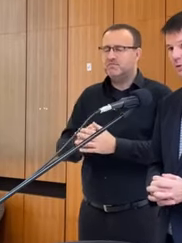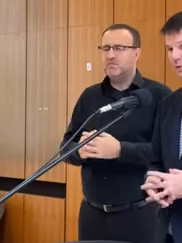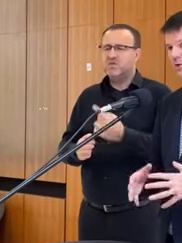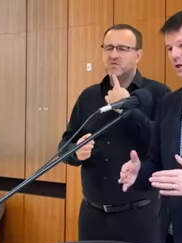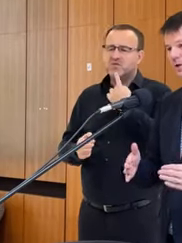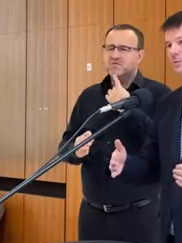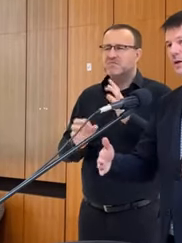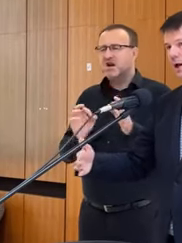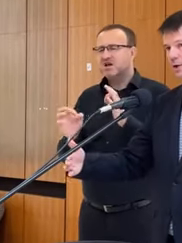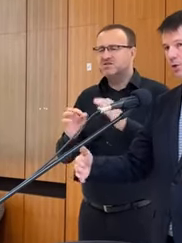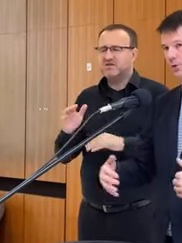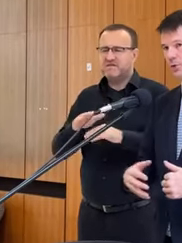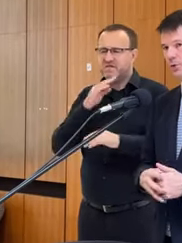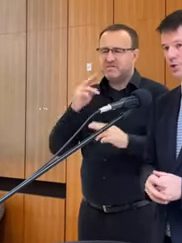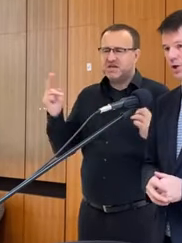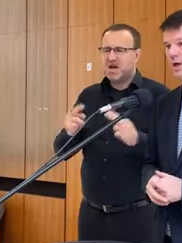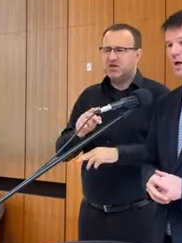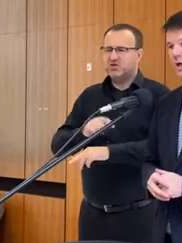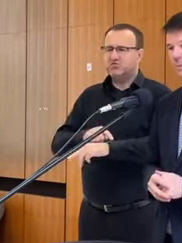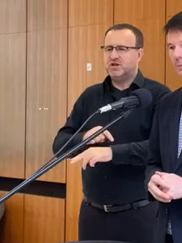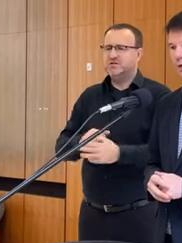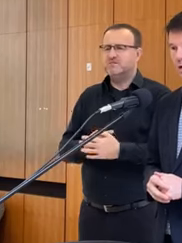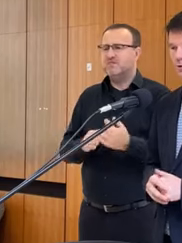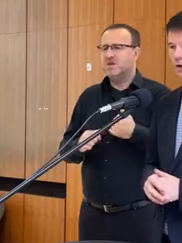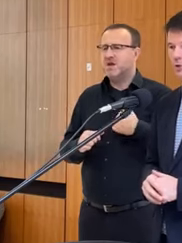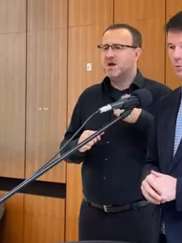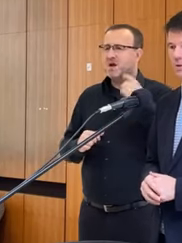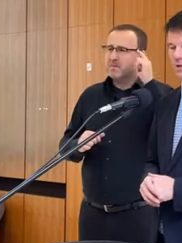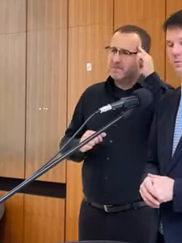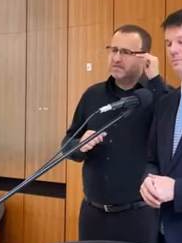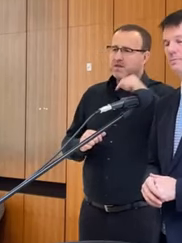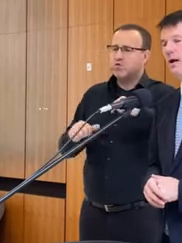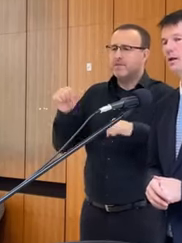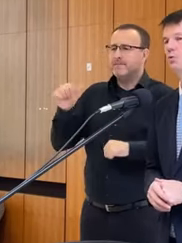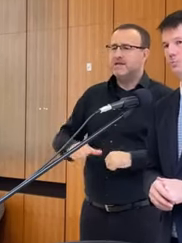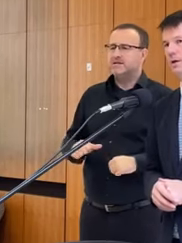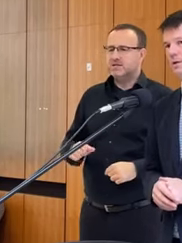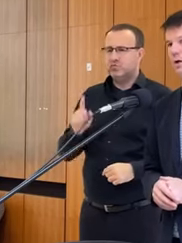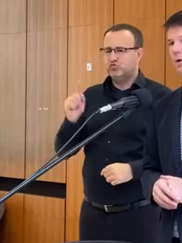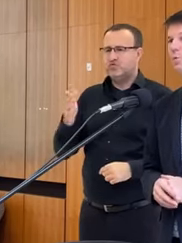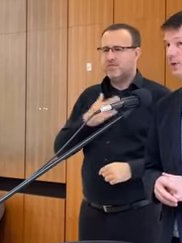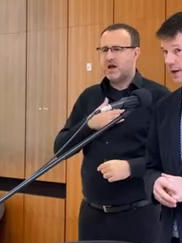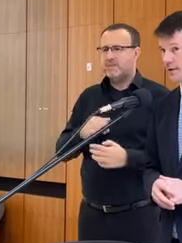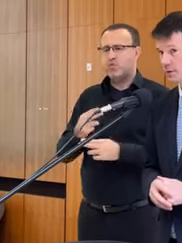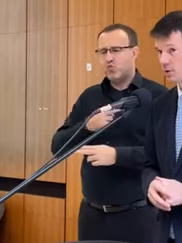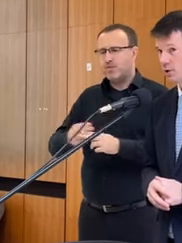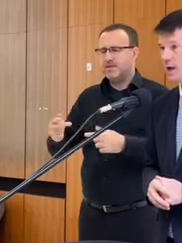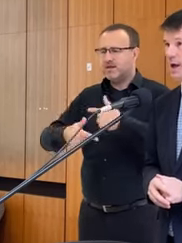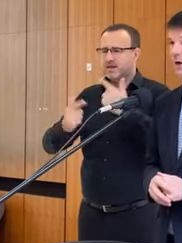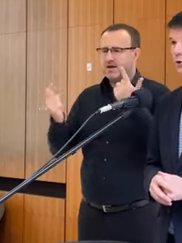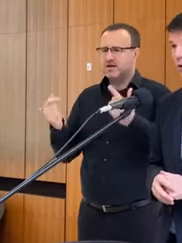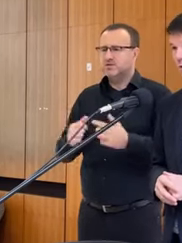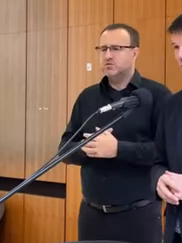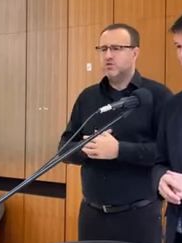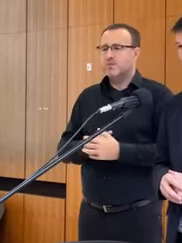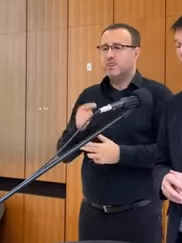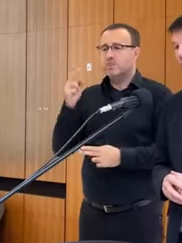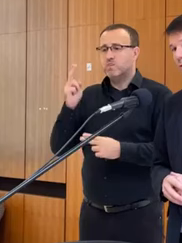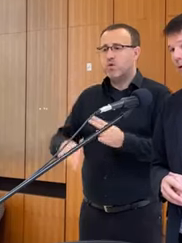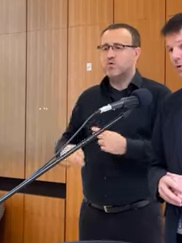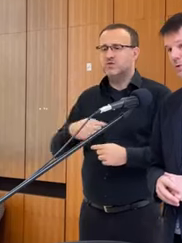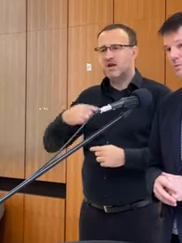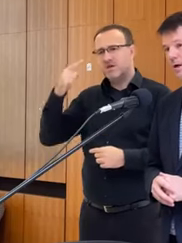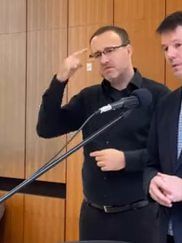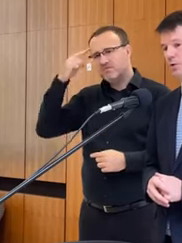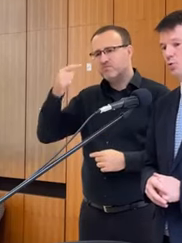sa naozaj veľmi krátky horizont, čiže ja predpokladám, že tento mesiac by sme mali už mať úplne jasno. Dokonca si